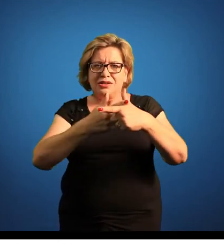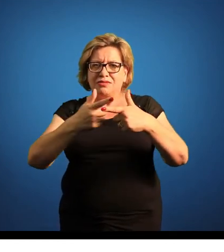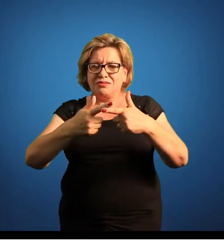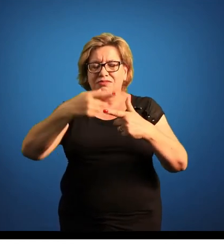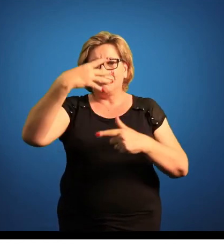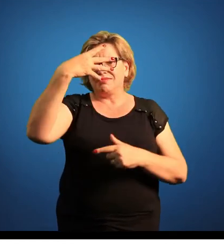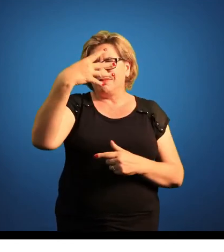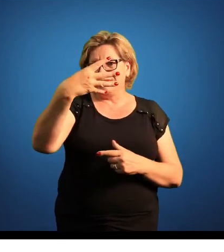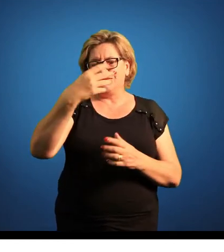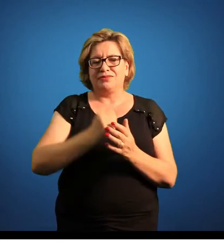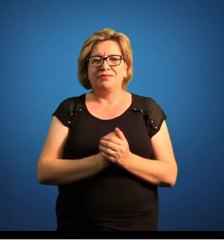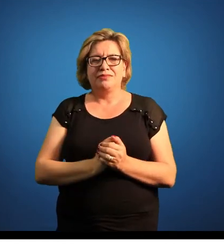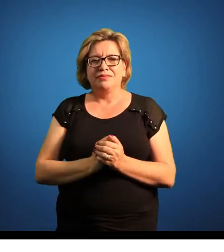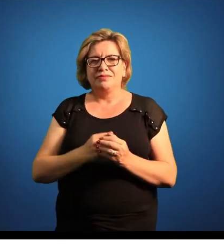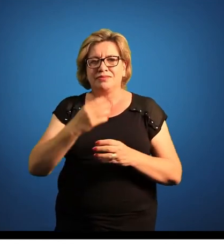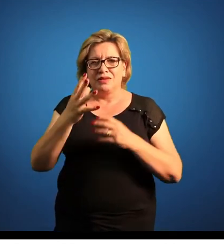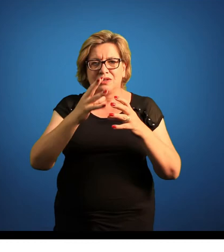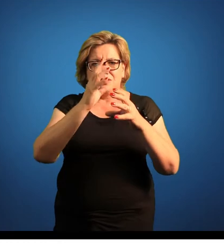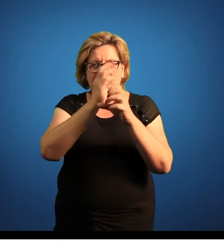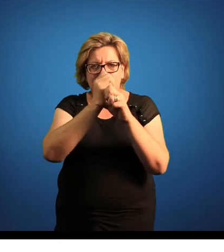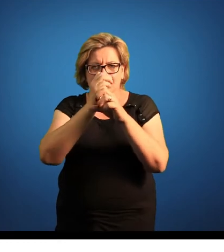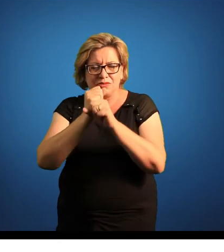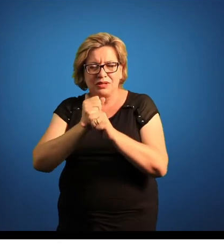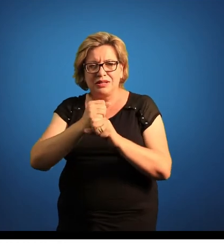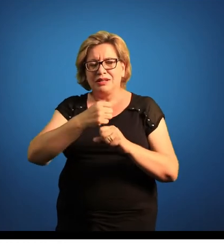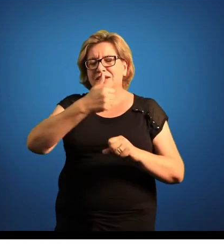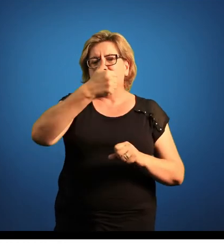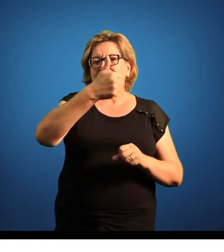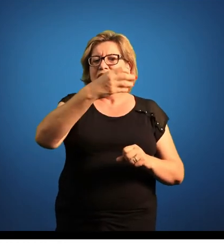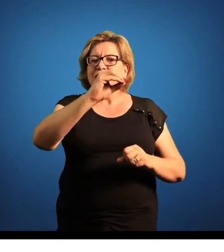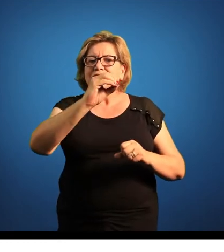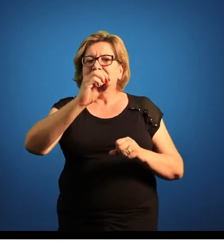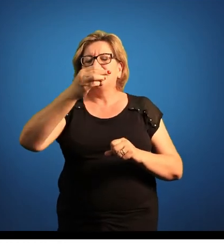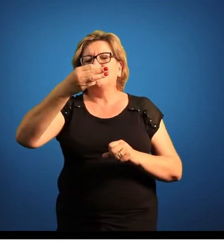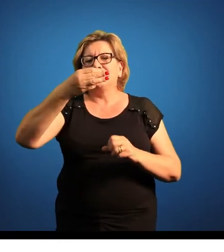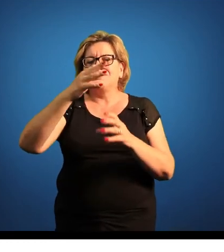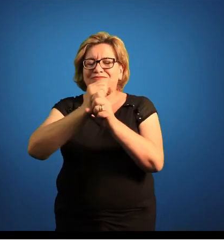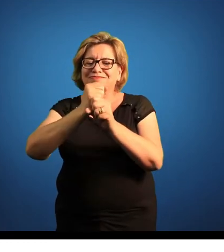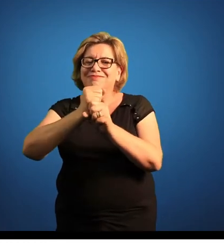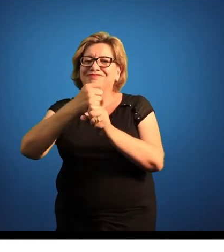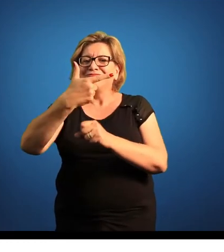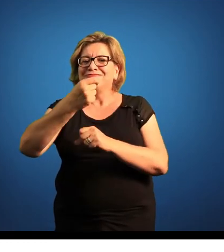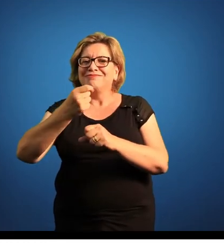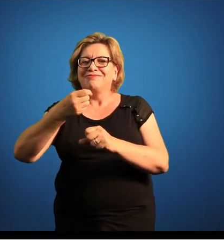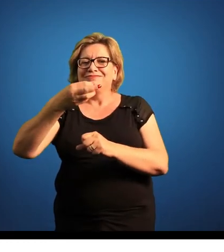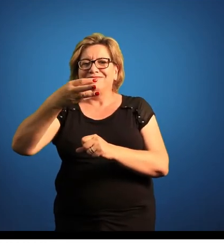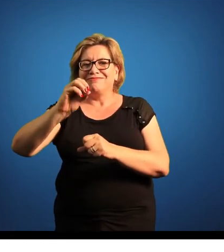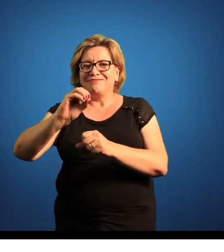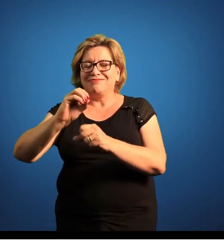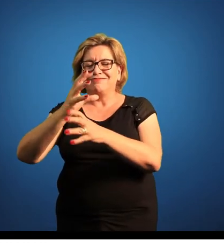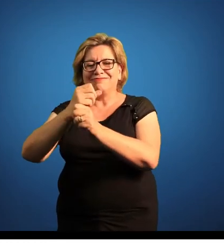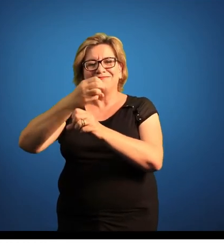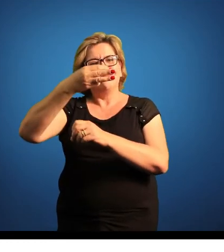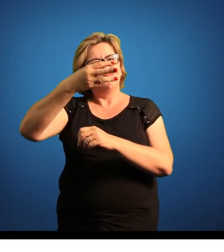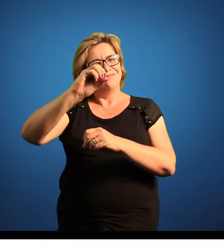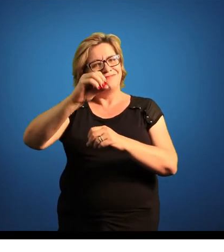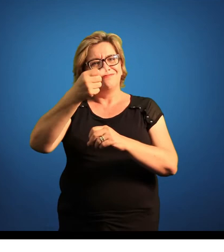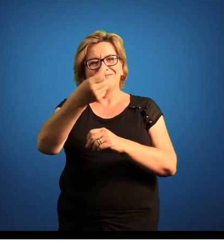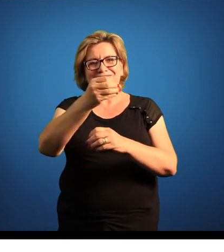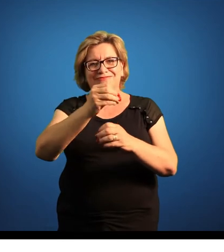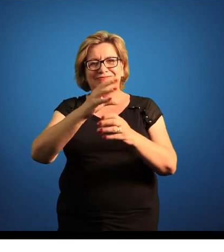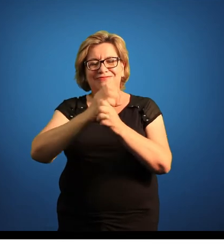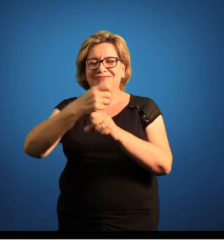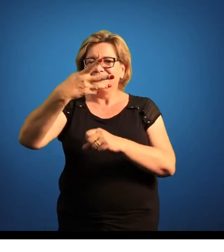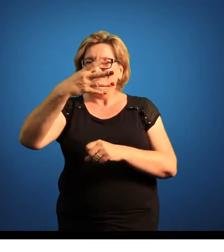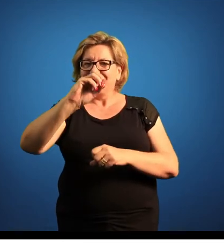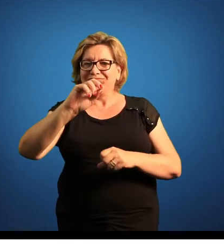4. Agora, somando aqui, eu vou ter 10 mais 20, 30, mais 30, 60, mais 40,